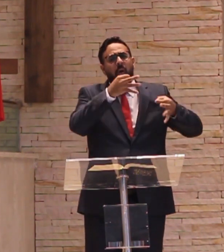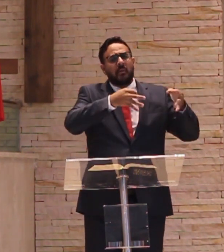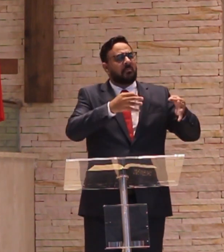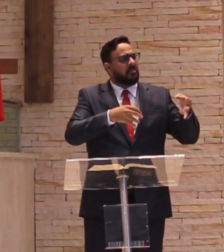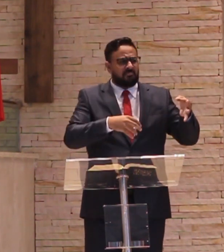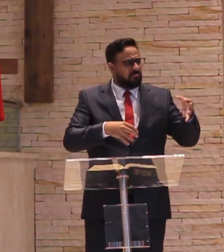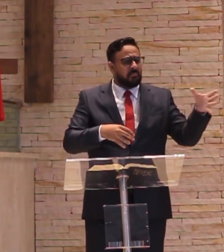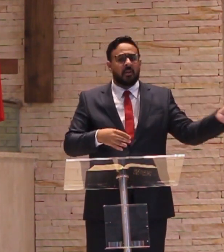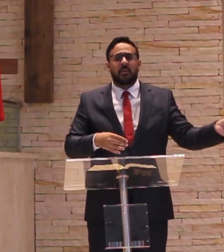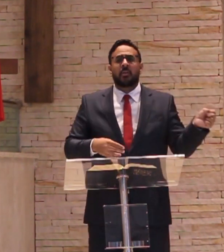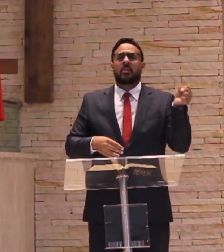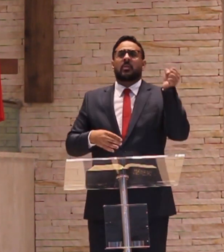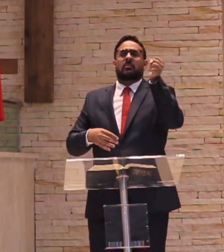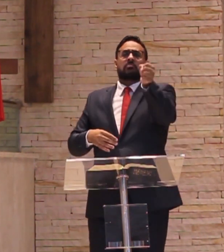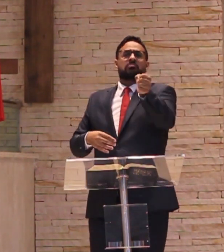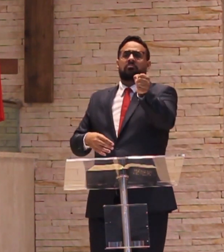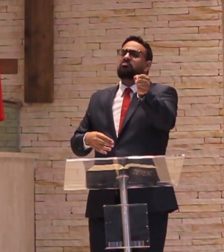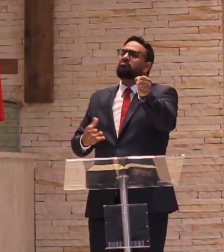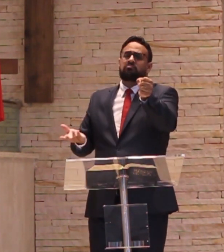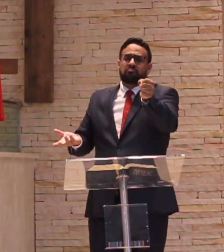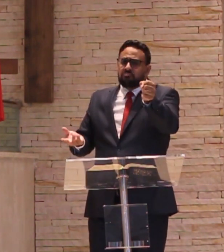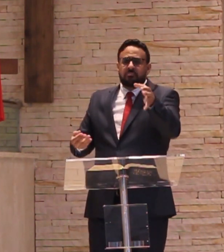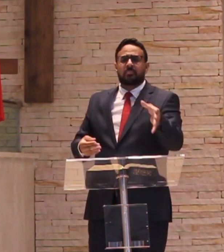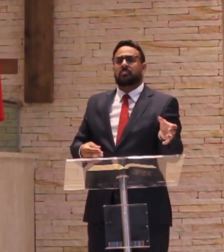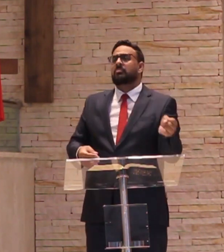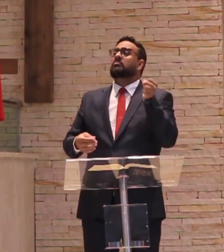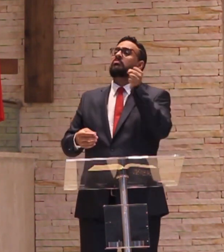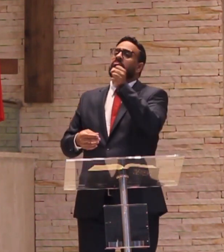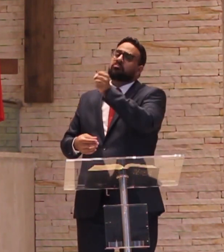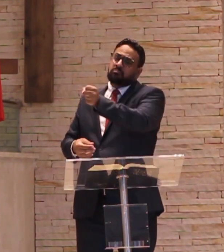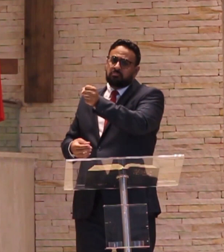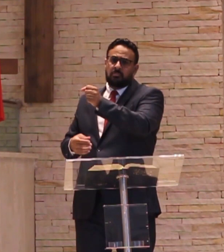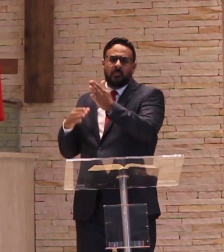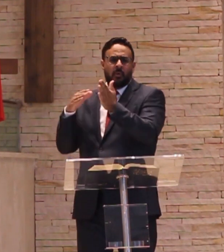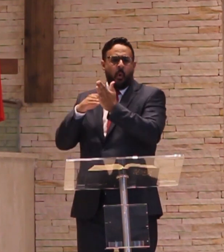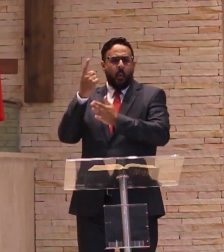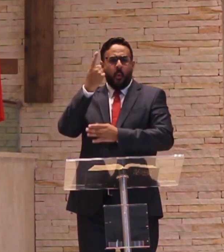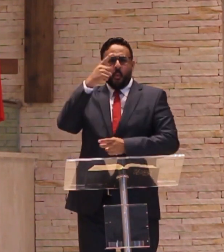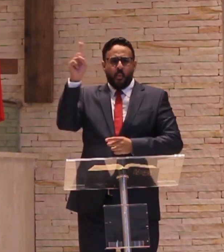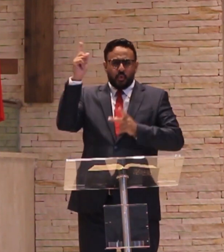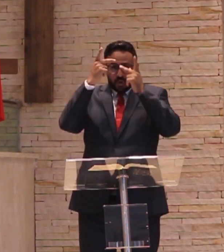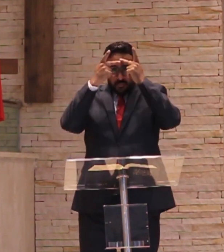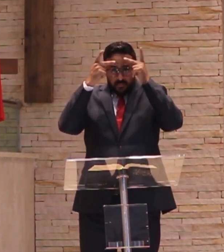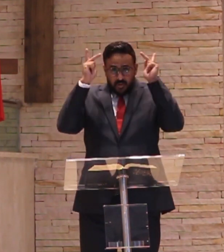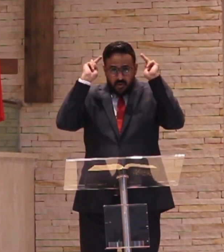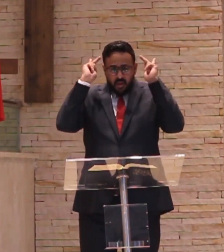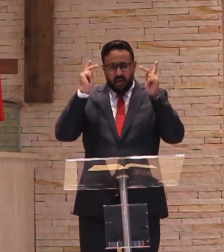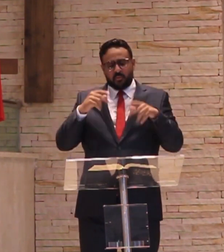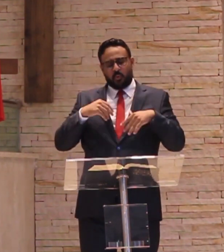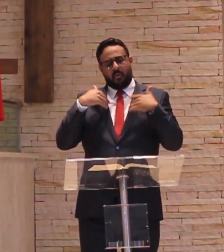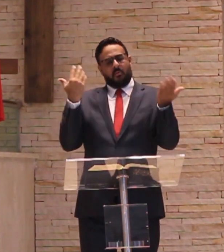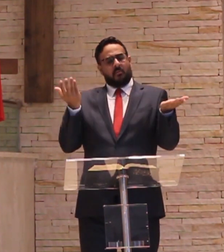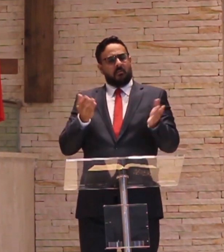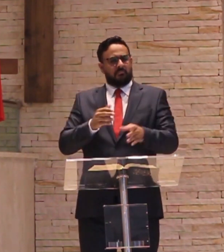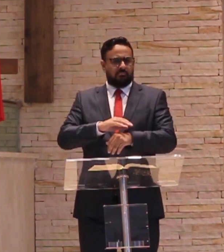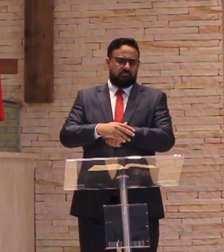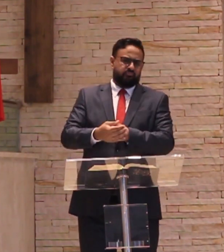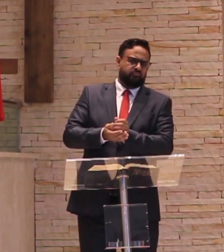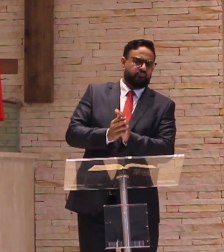sido levado para ser interrogado por mais de 3 vezes. E então ele foi interrogado